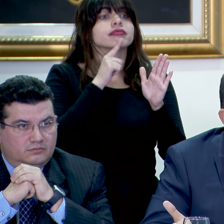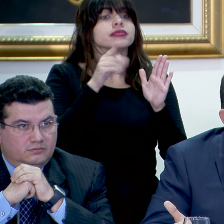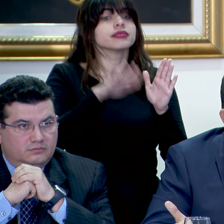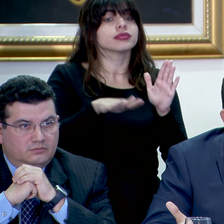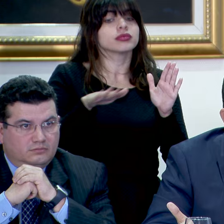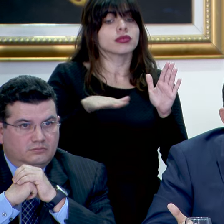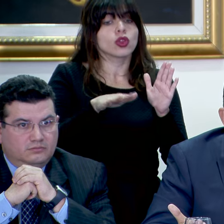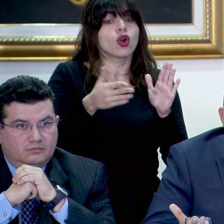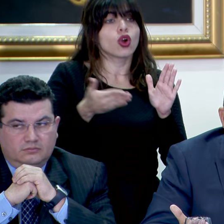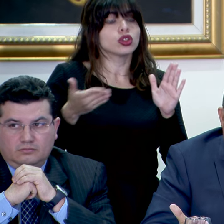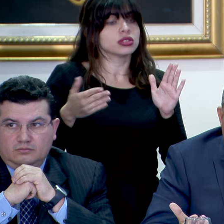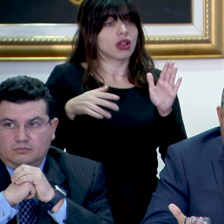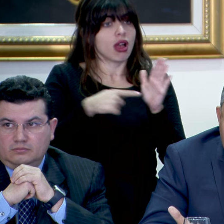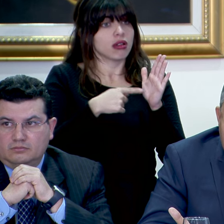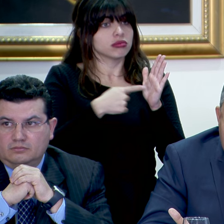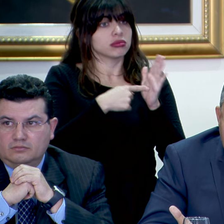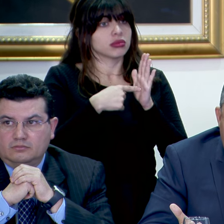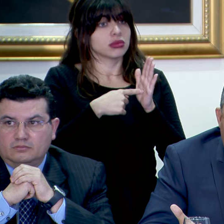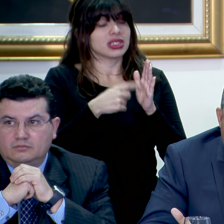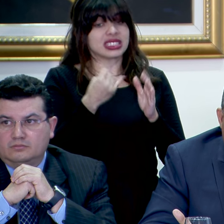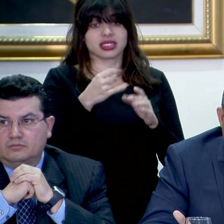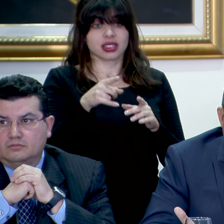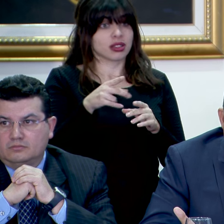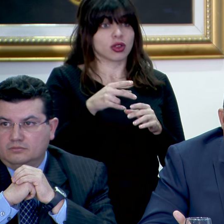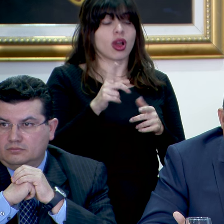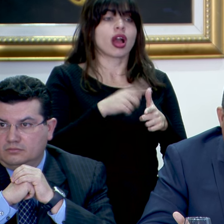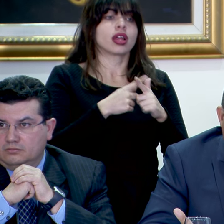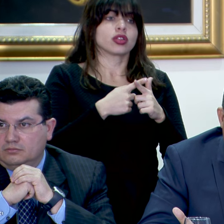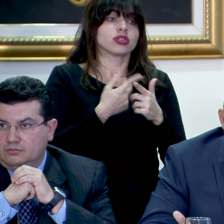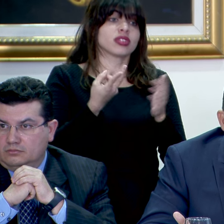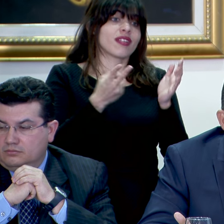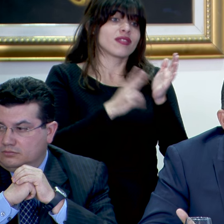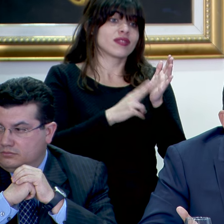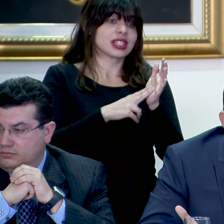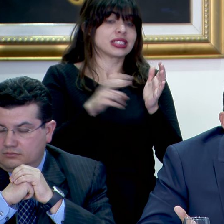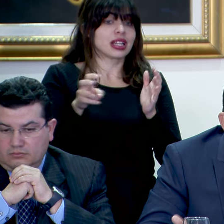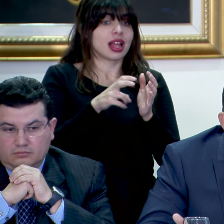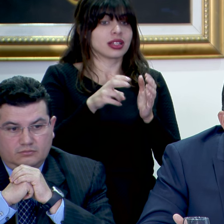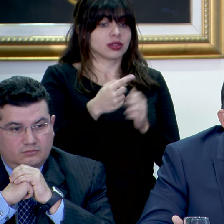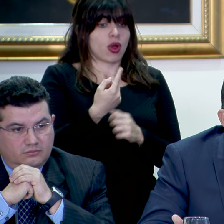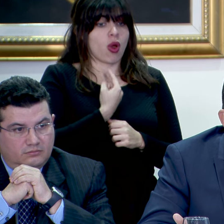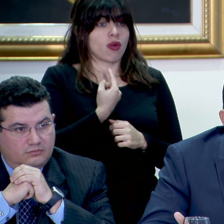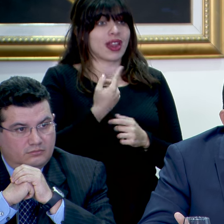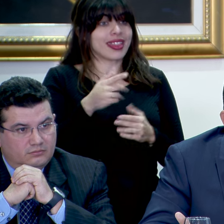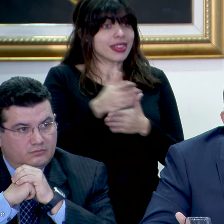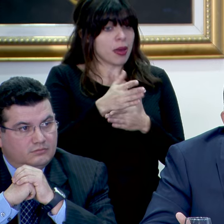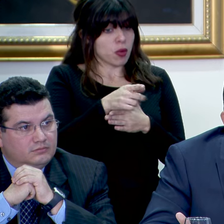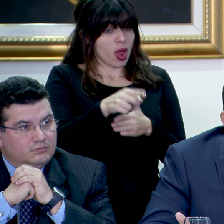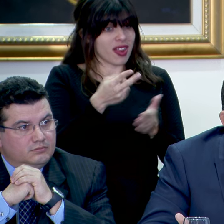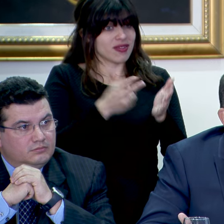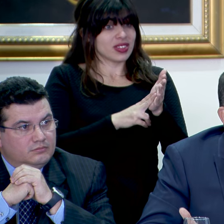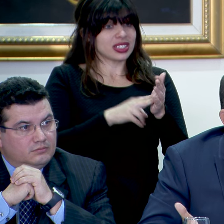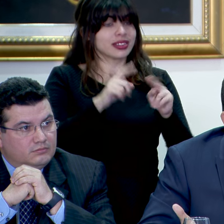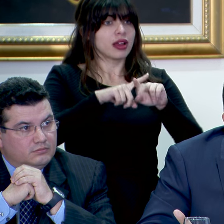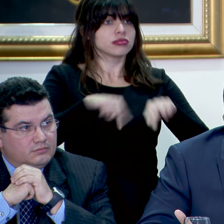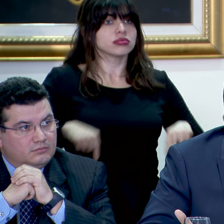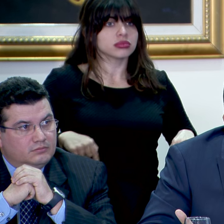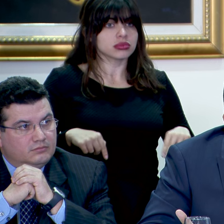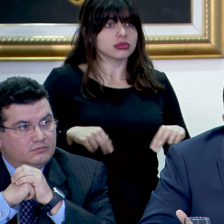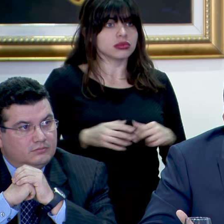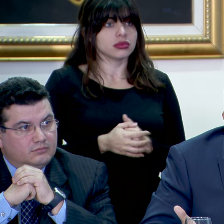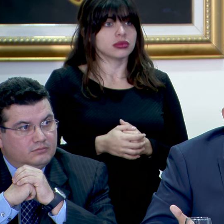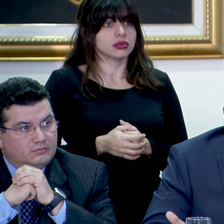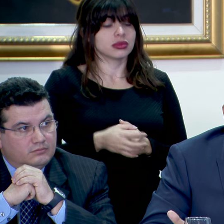cosas, nos van a obligar a revocarles la visa de tránsito temporal en el país y